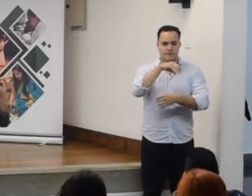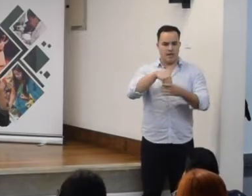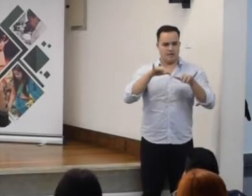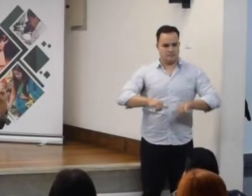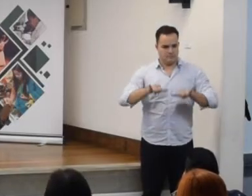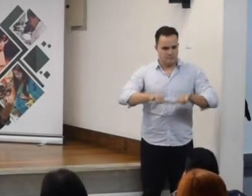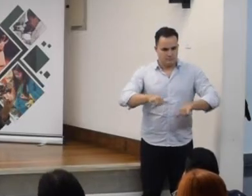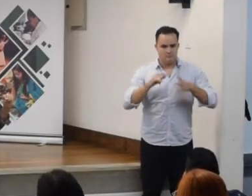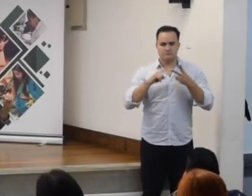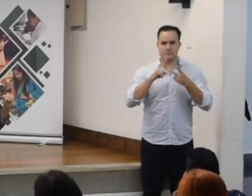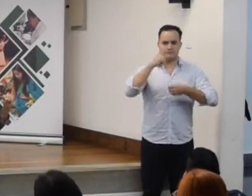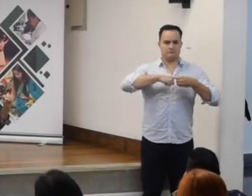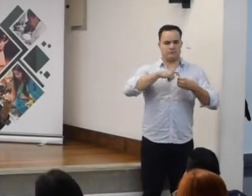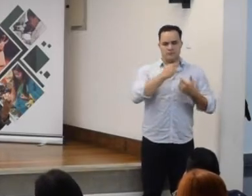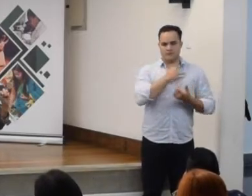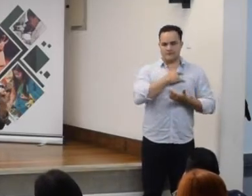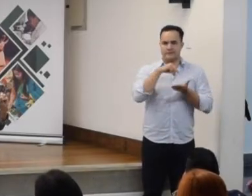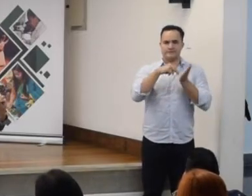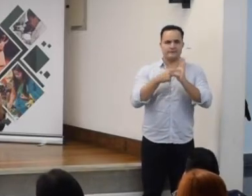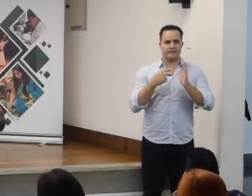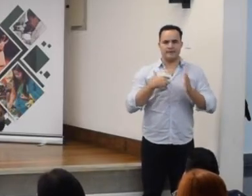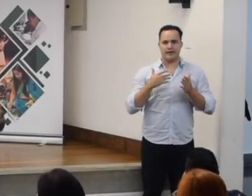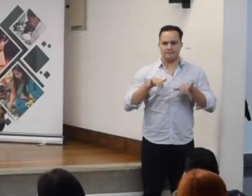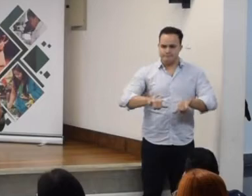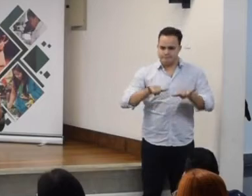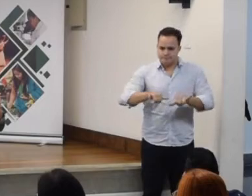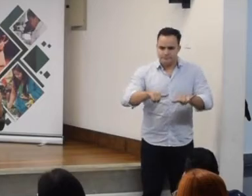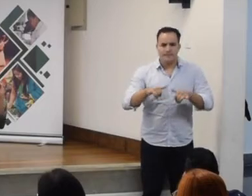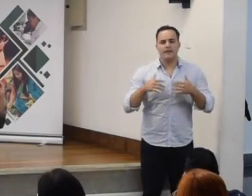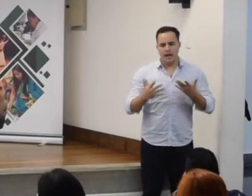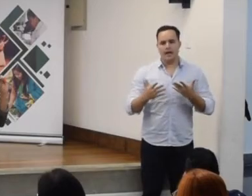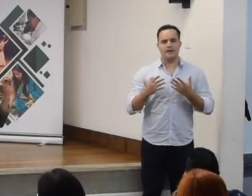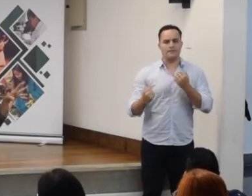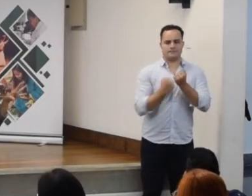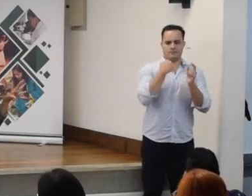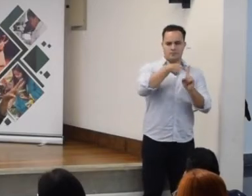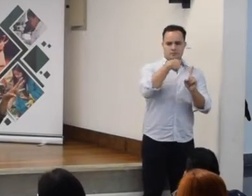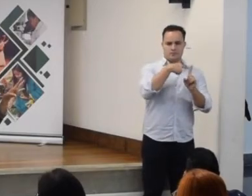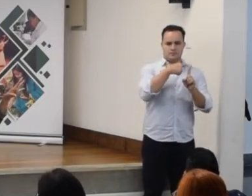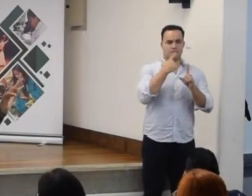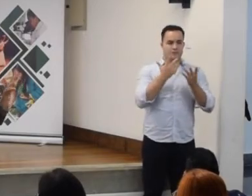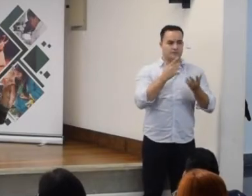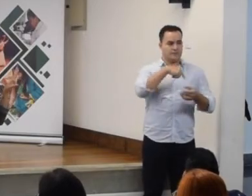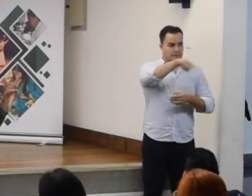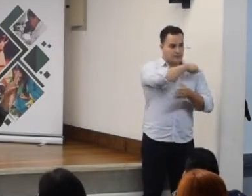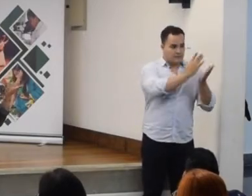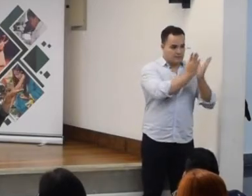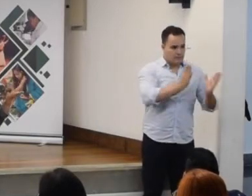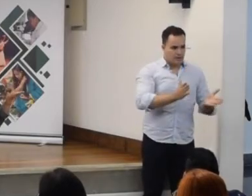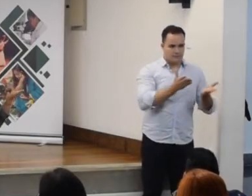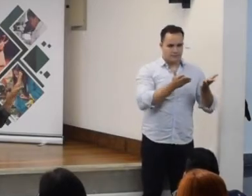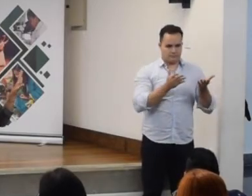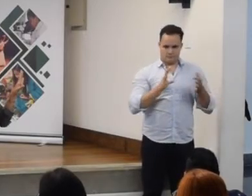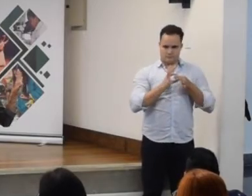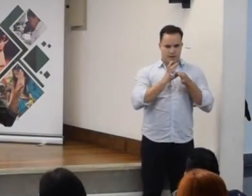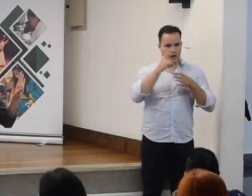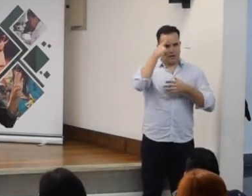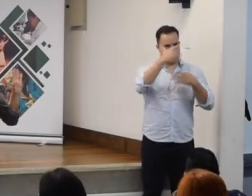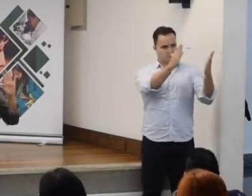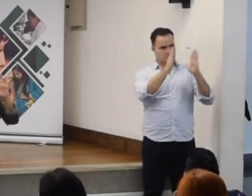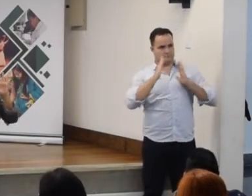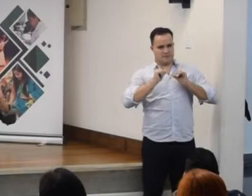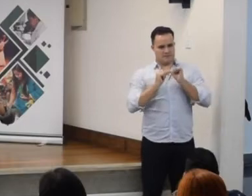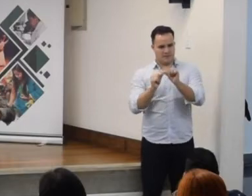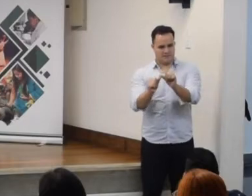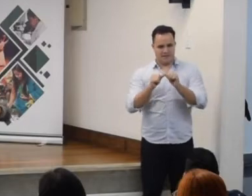académico signifique algo formativo para los estudiantes. Y poco a poco nos vamos